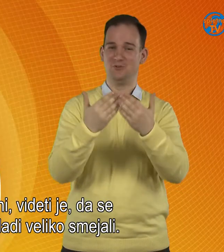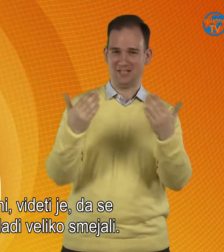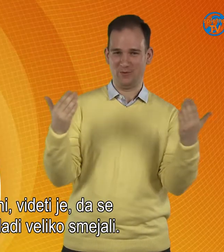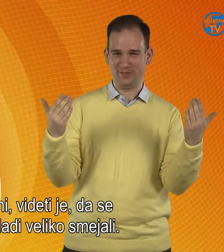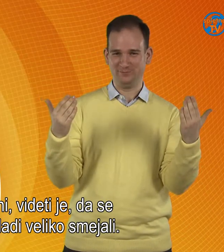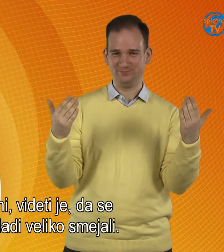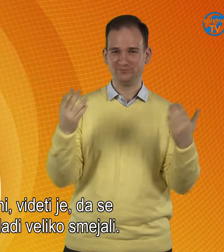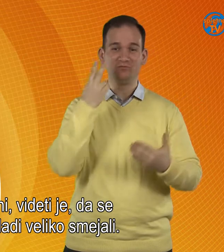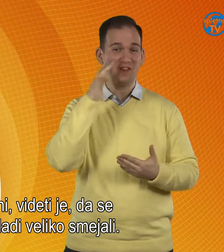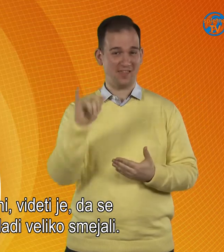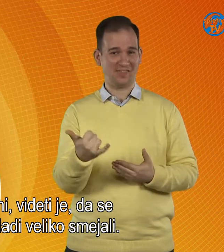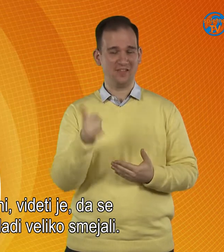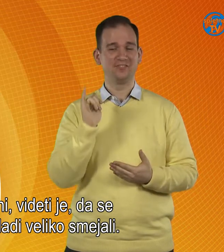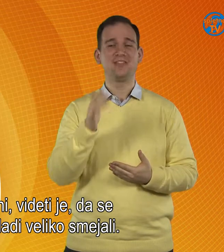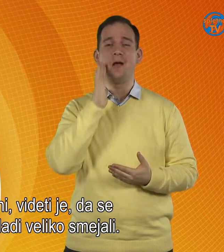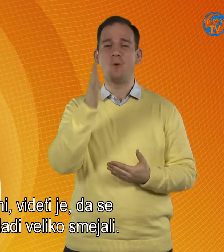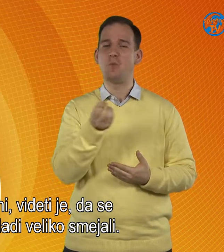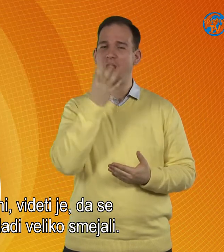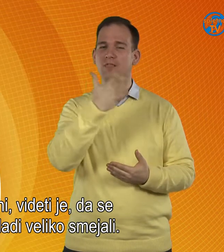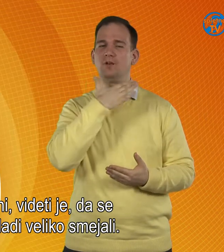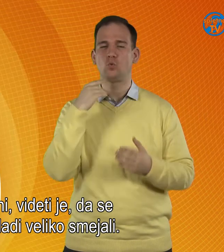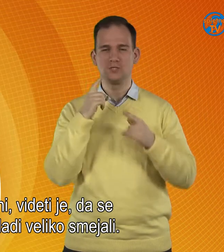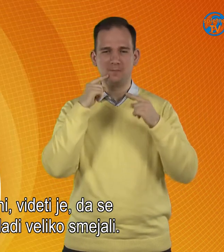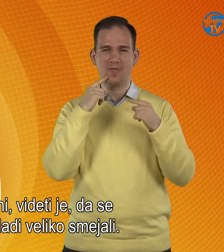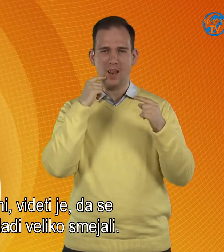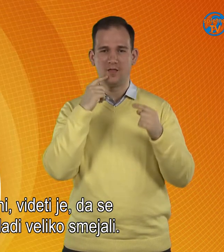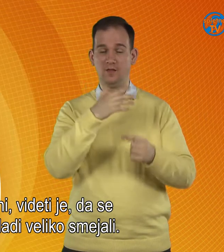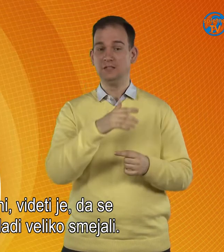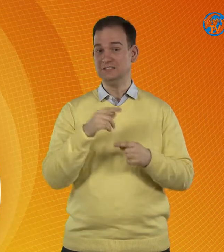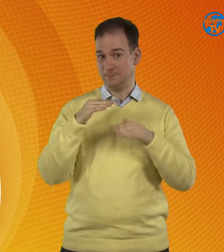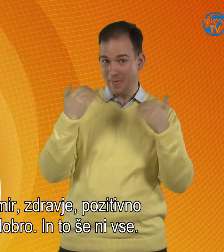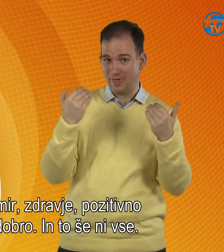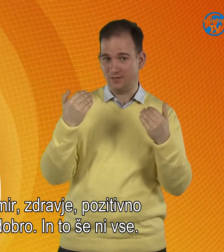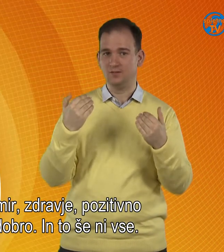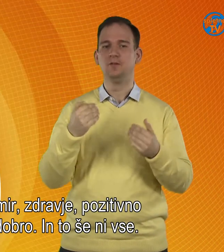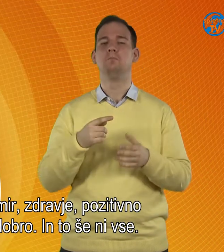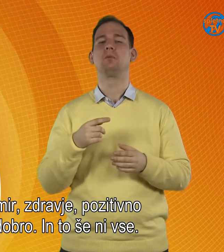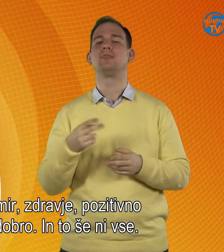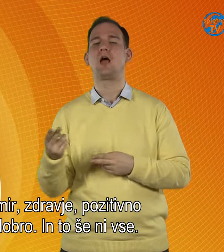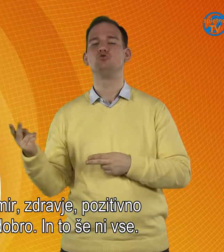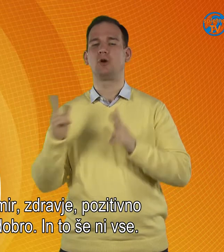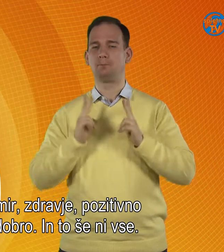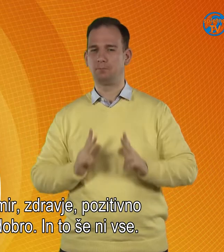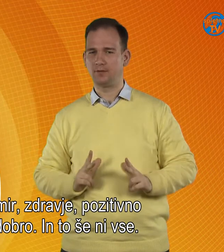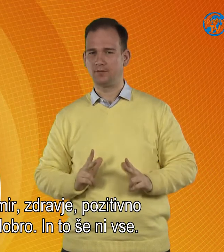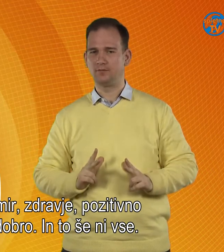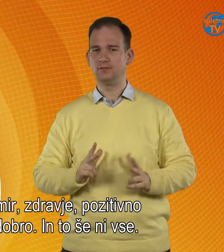Ponovno lepo pozdravljeni. Videti je, da se bomo spomladi veliko smejali. Smeh prinaša mir, zdravje,